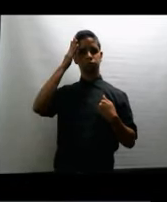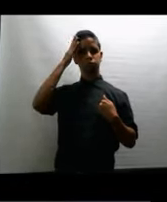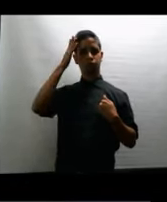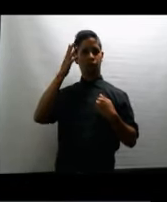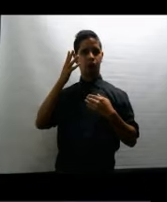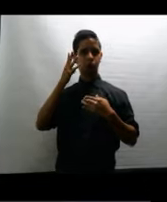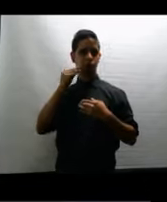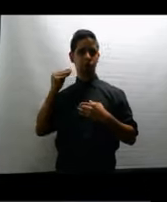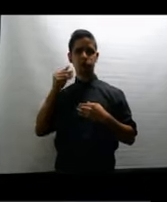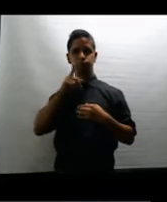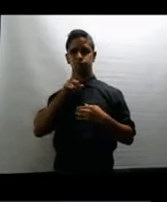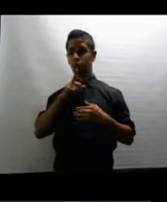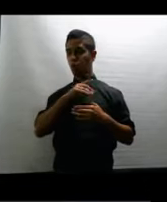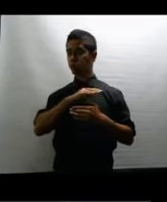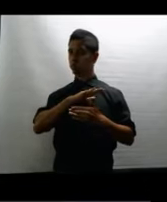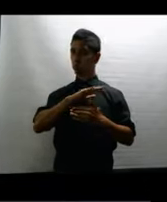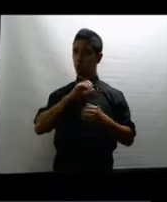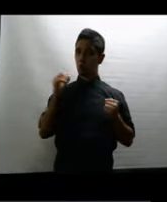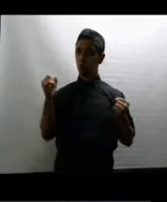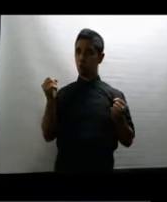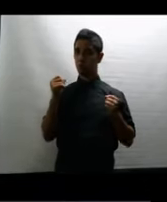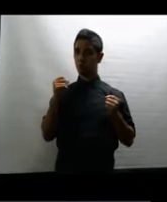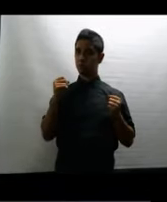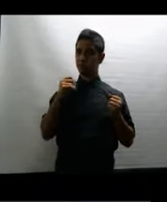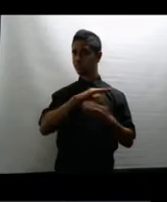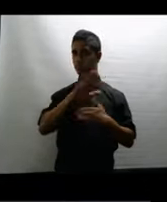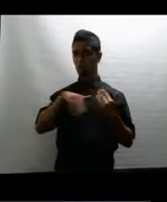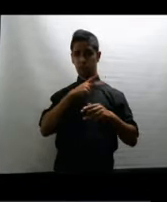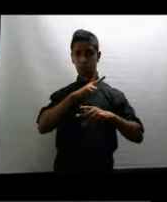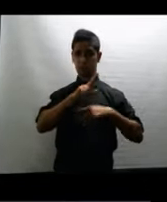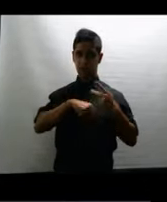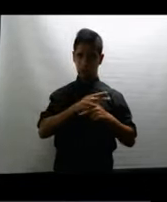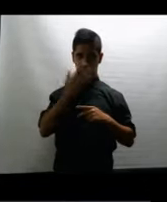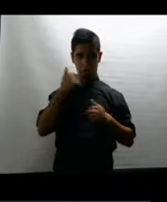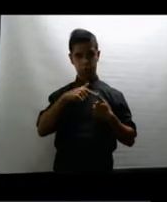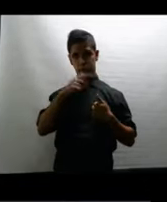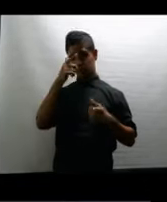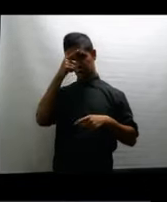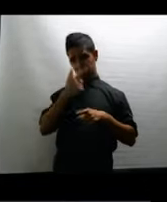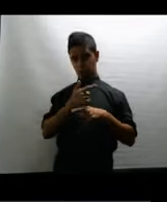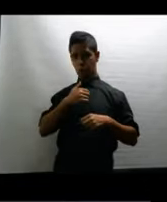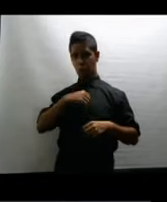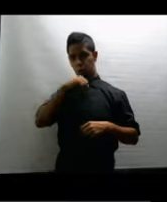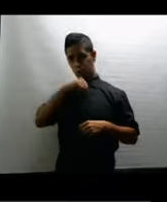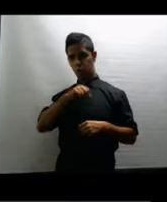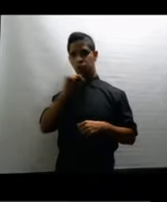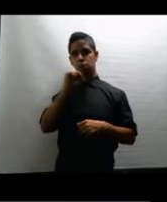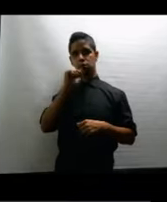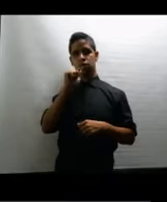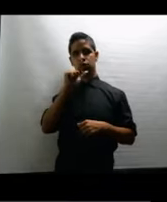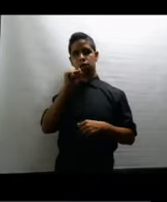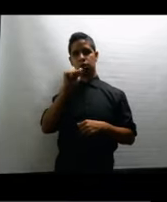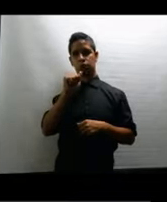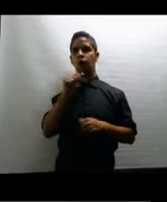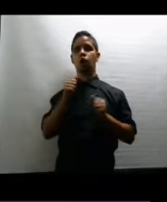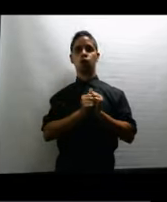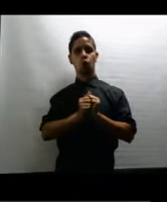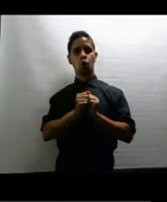todo tipo, ¿verdad? Porque mi hermano es un cocolo acérrimo, así que él nos ponía, él nos tenía